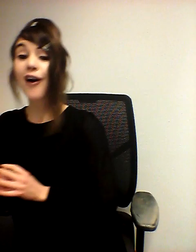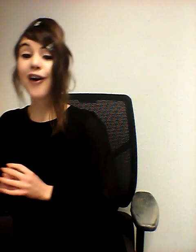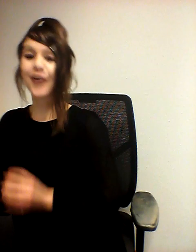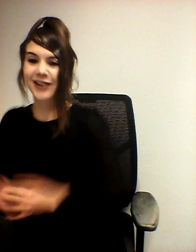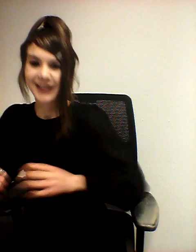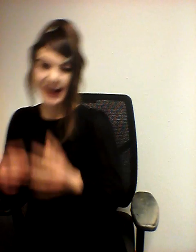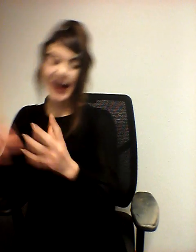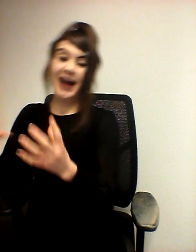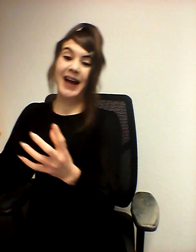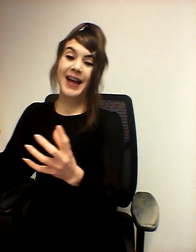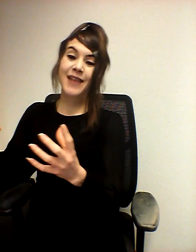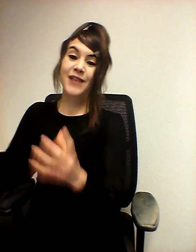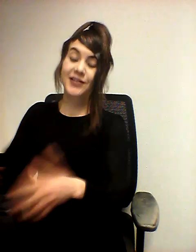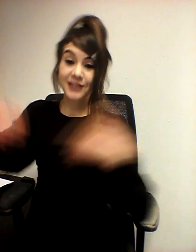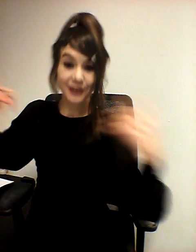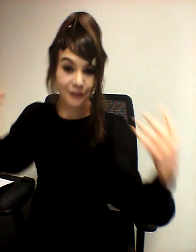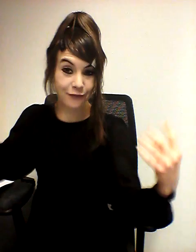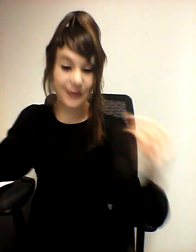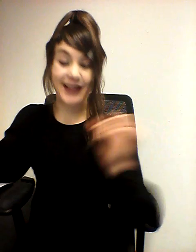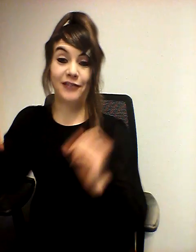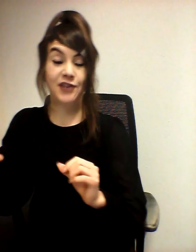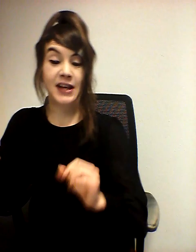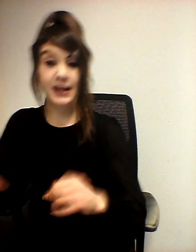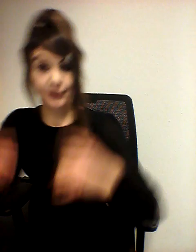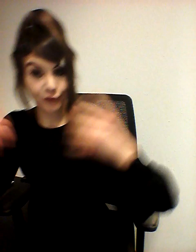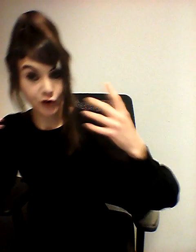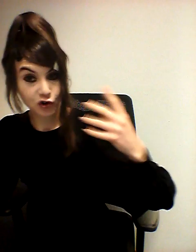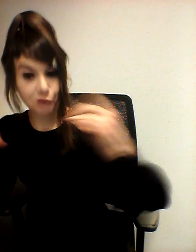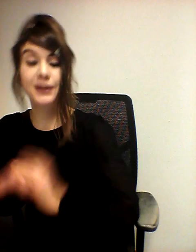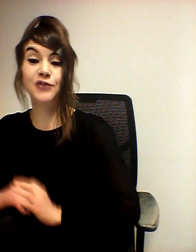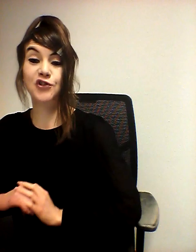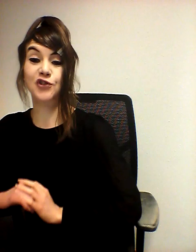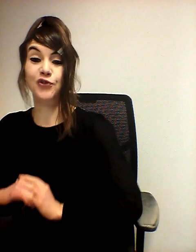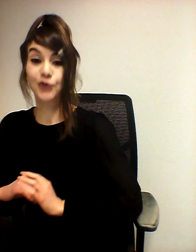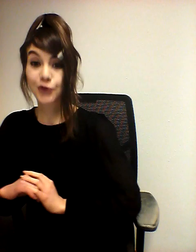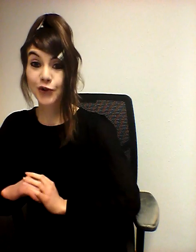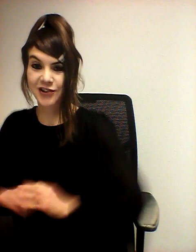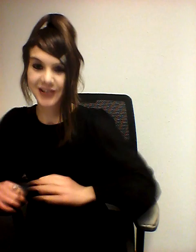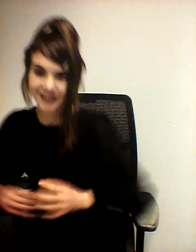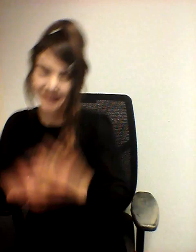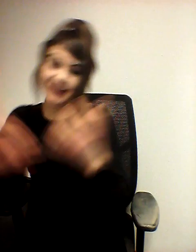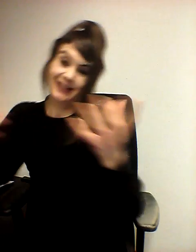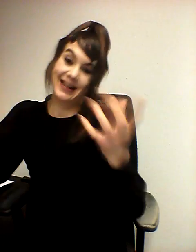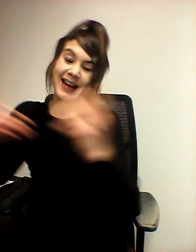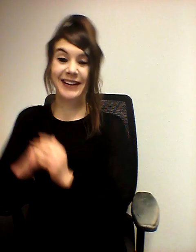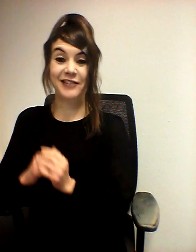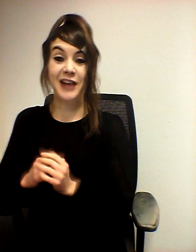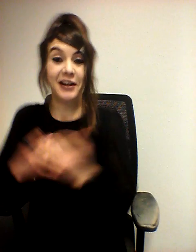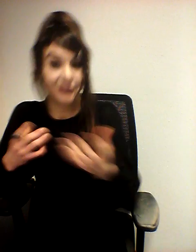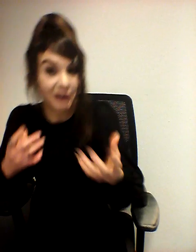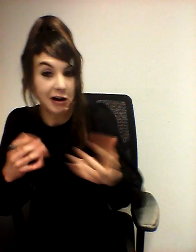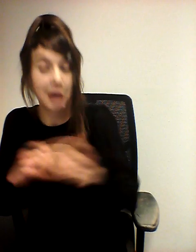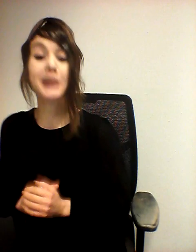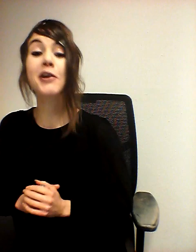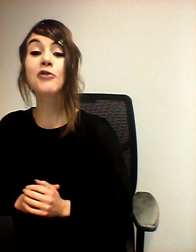ook eiwitten verteren, splitsen tot kleinere delen